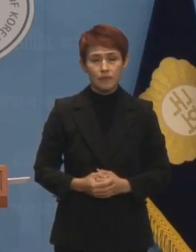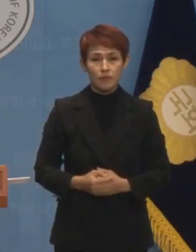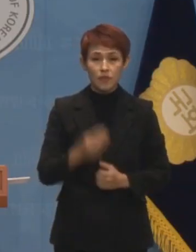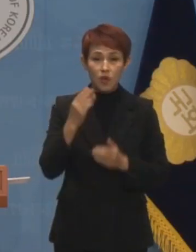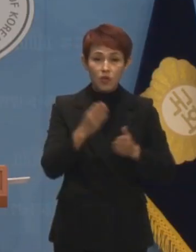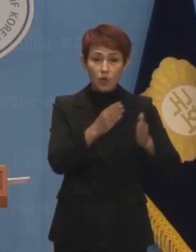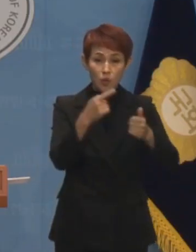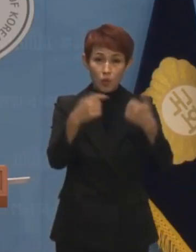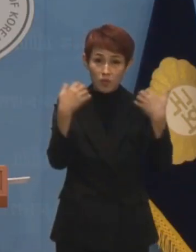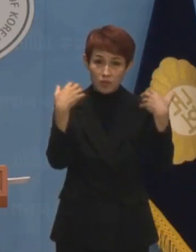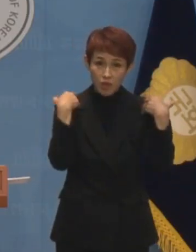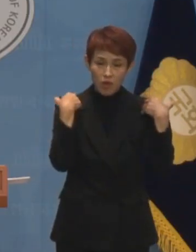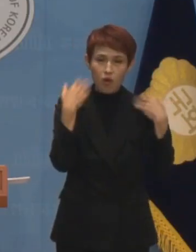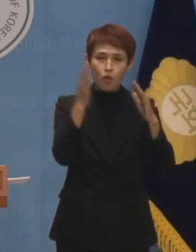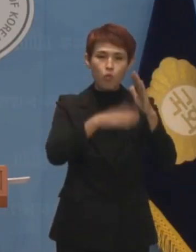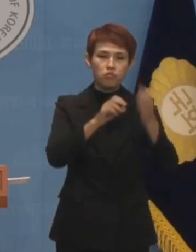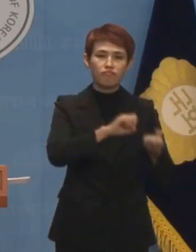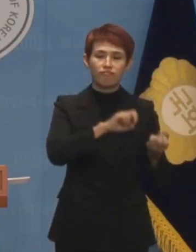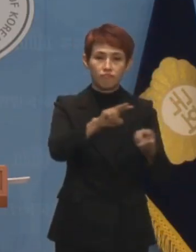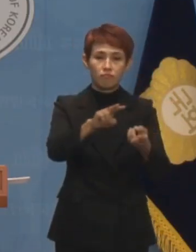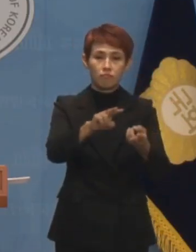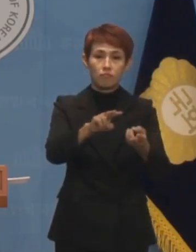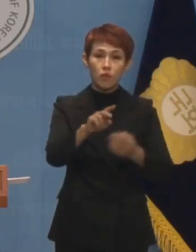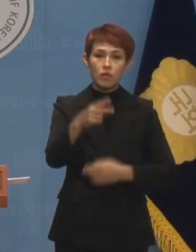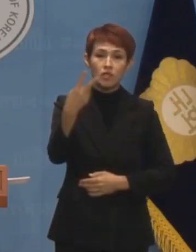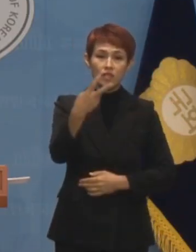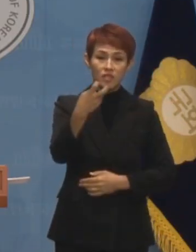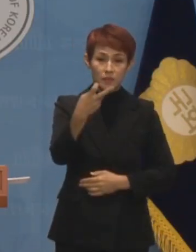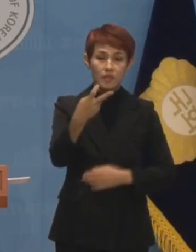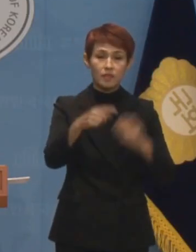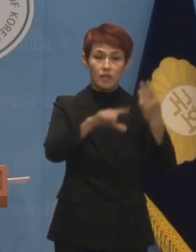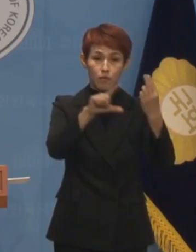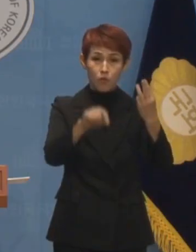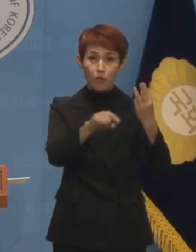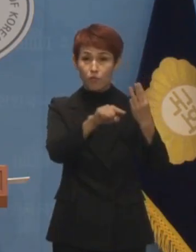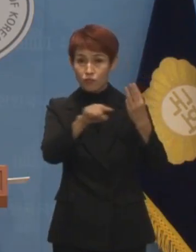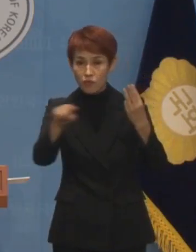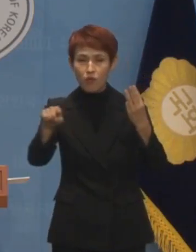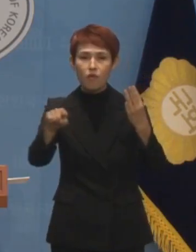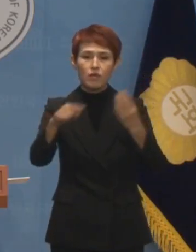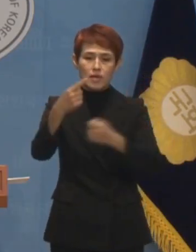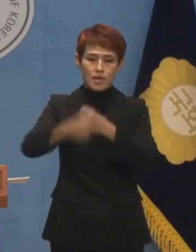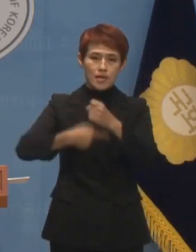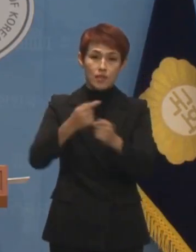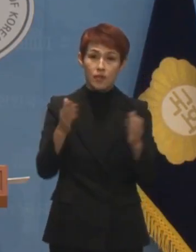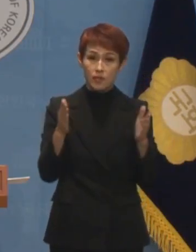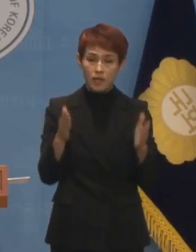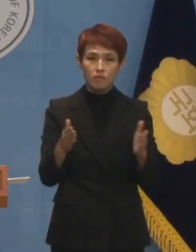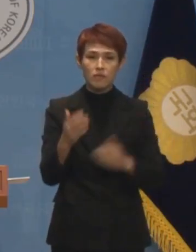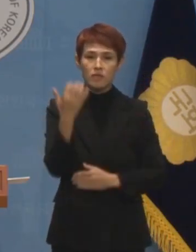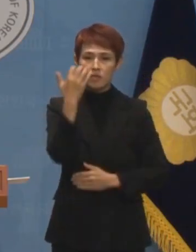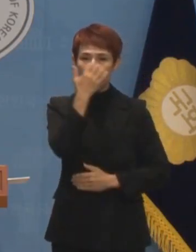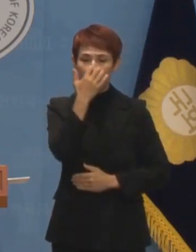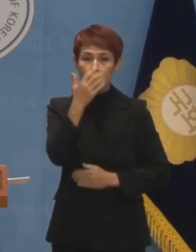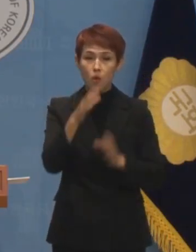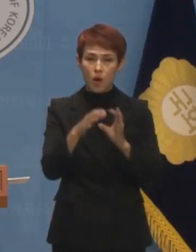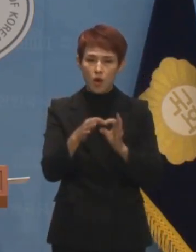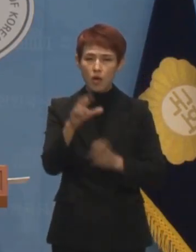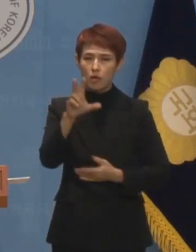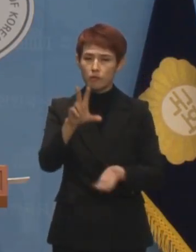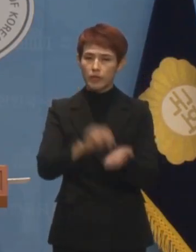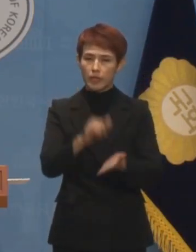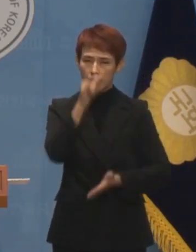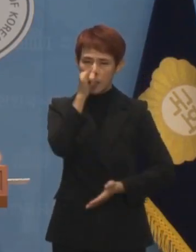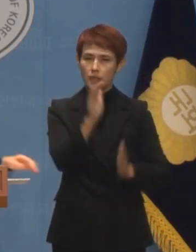경기도교육청은 공문을 보내서 2022년 3월부터 지난해 2월까지 1년간 성유해 도서 폐기를